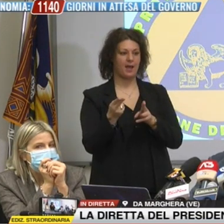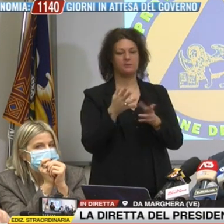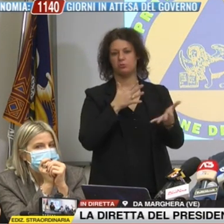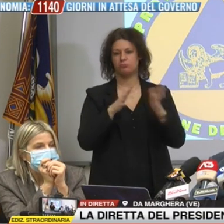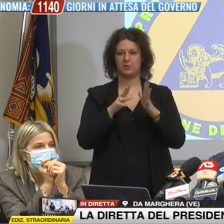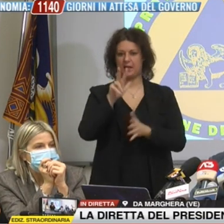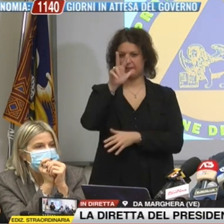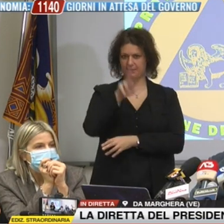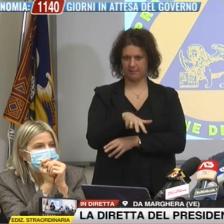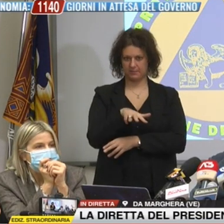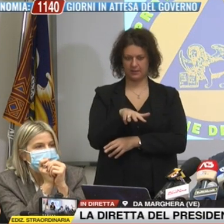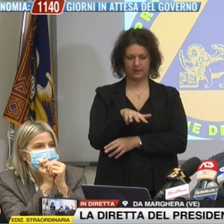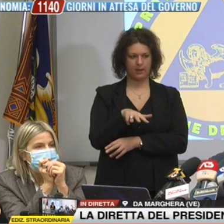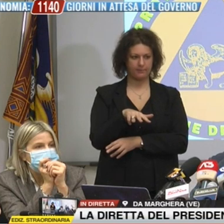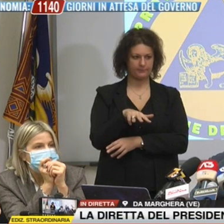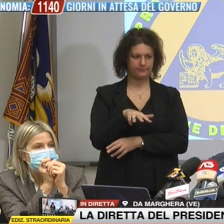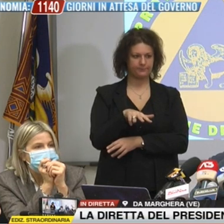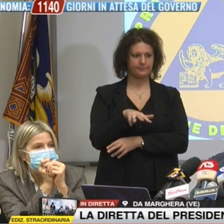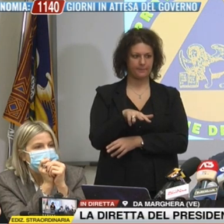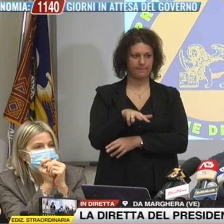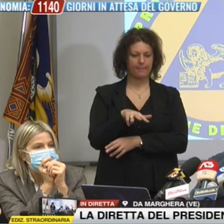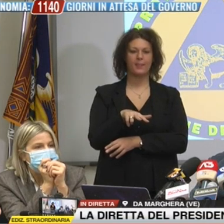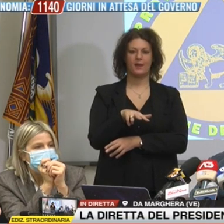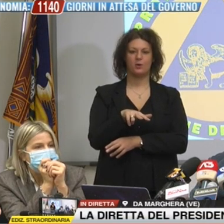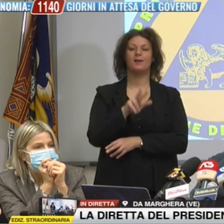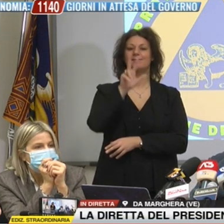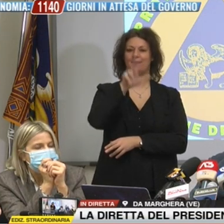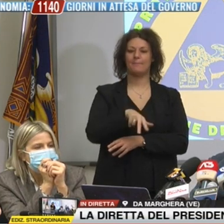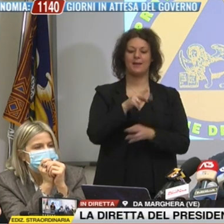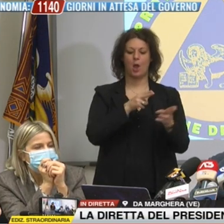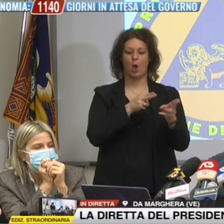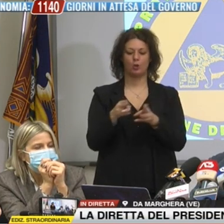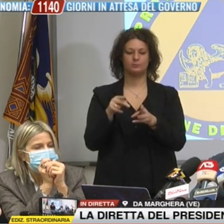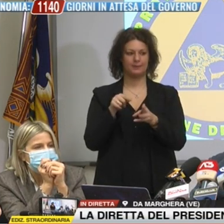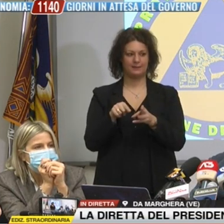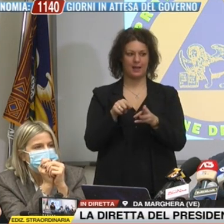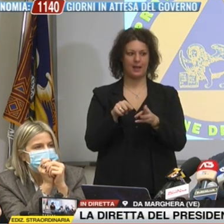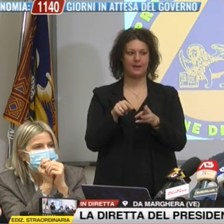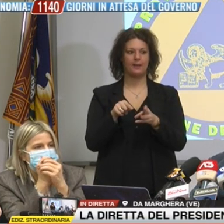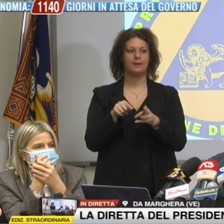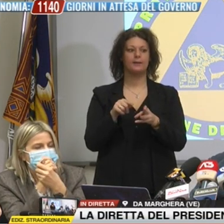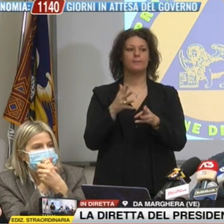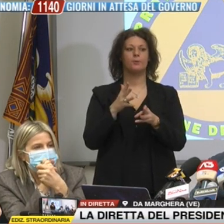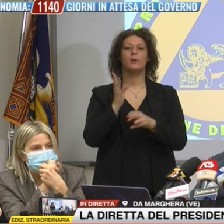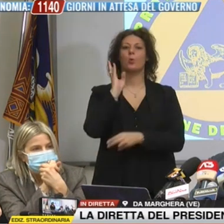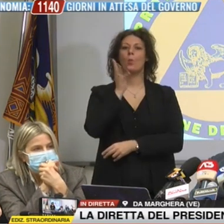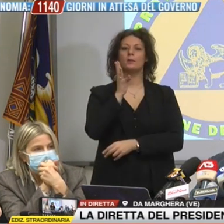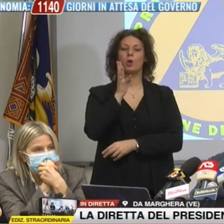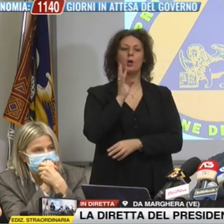Circa 3.000, perfetto. Esatto. Quindi da questi 3.000 in ospedale ci sono questi 14 che entrano in terapia intensiva